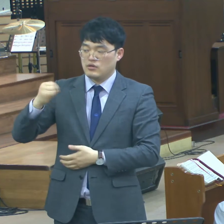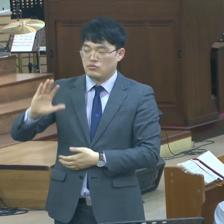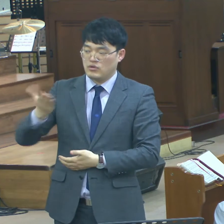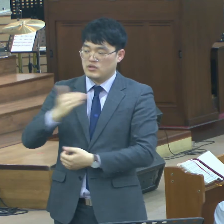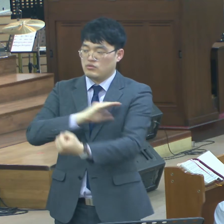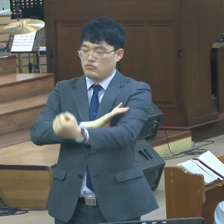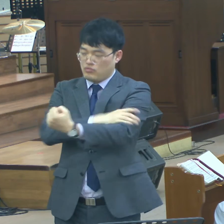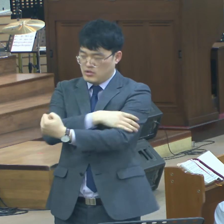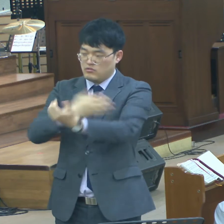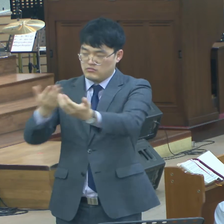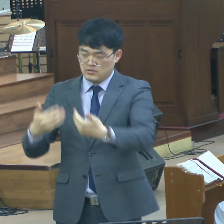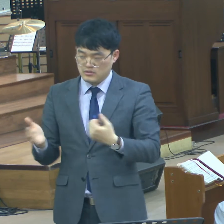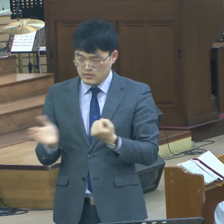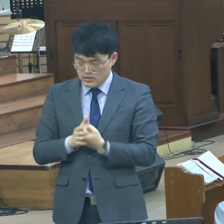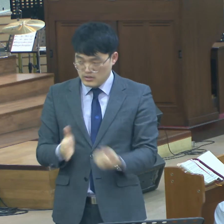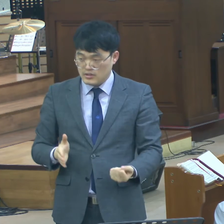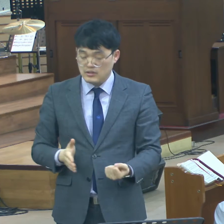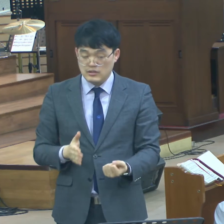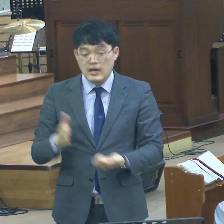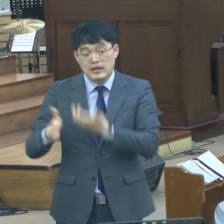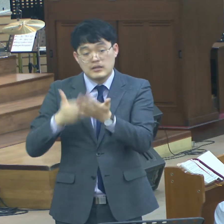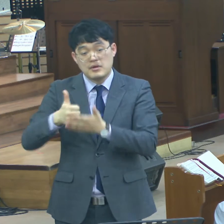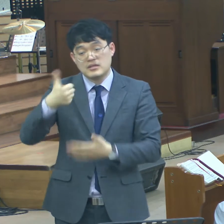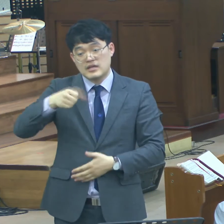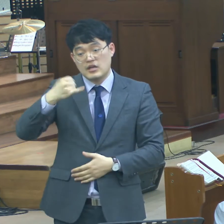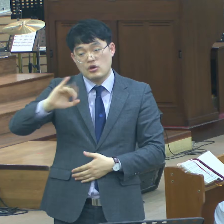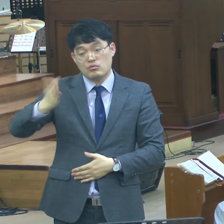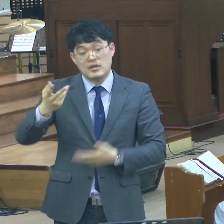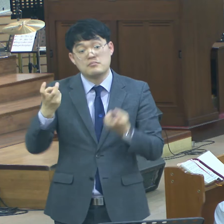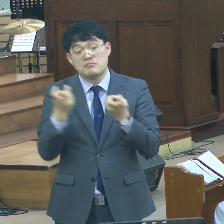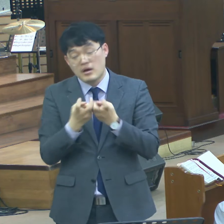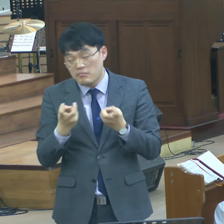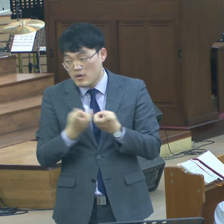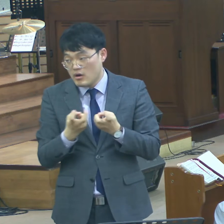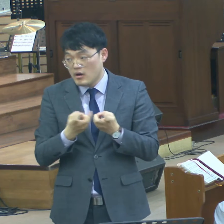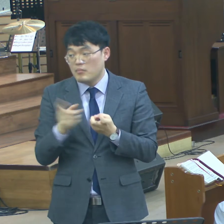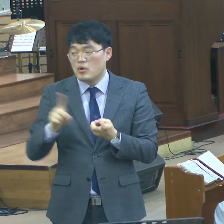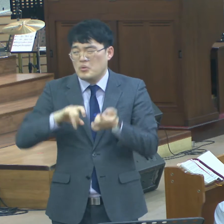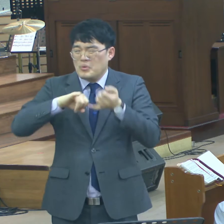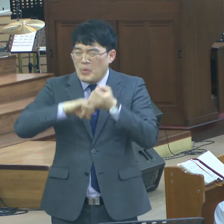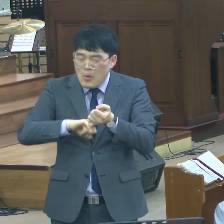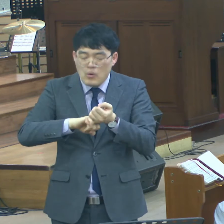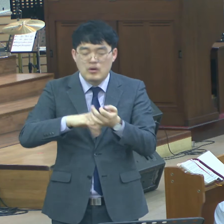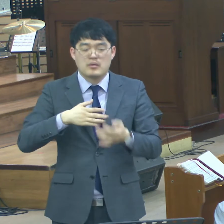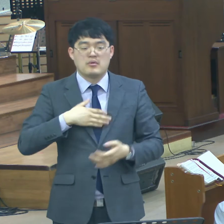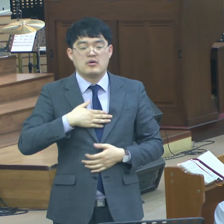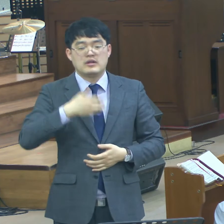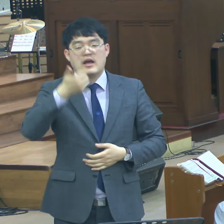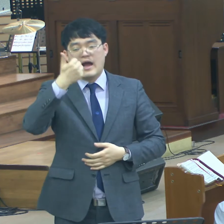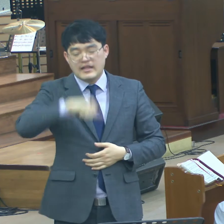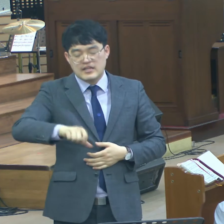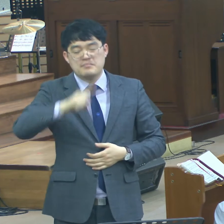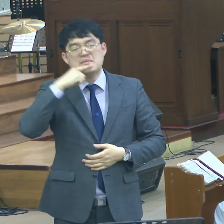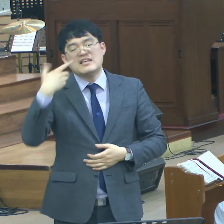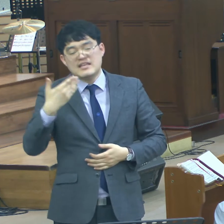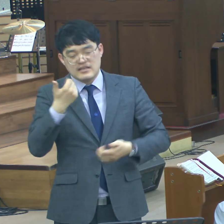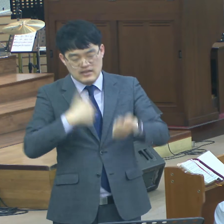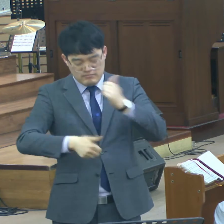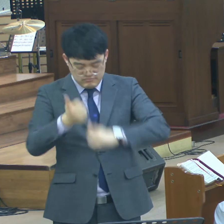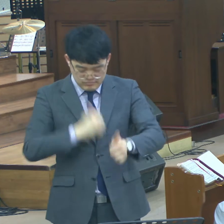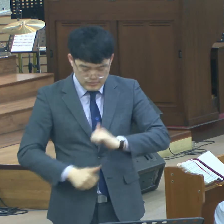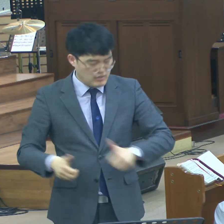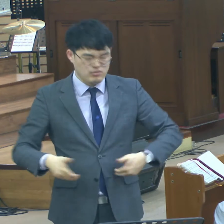자녀가 되는 방법 첫째, 아브라함의 후손 피일 필요는 없다. 혈통이 필요 없다. 두 번째,